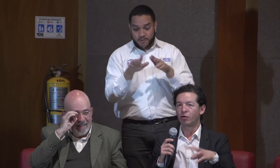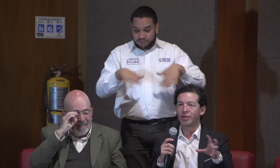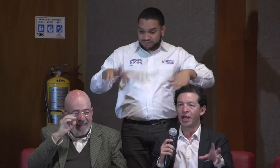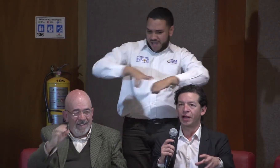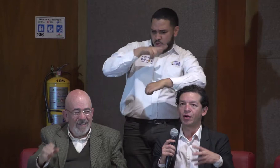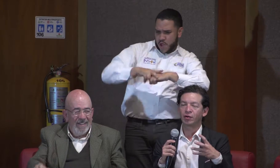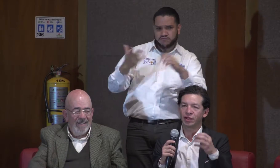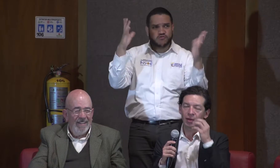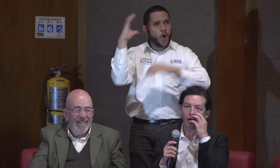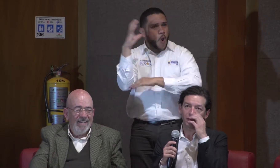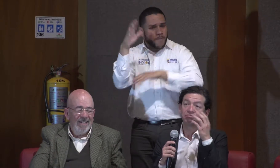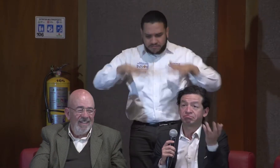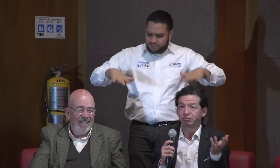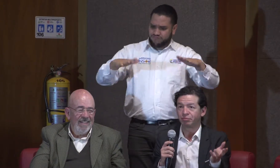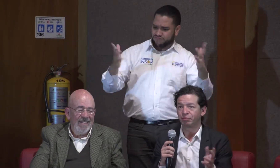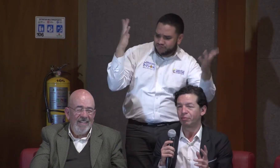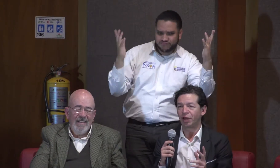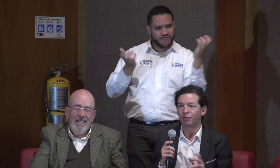fauna colombiana o algo así que puede